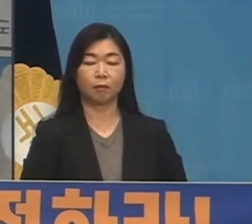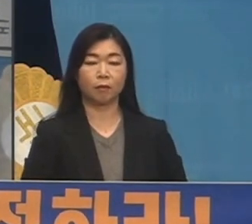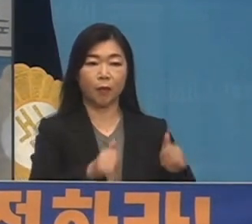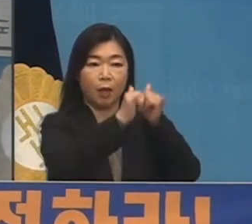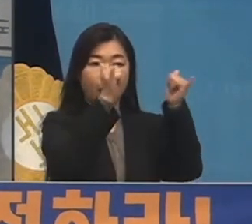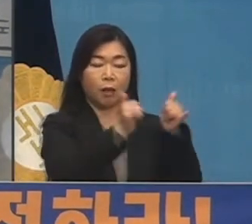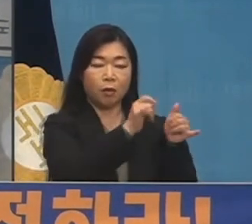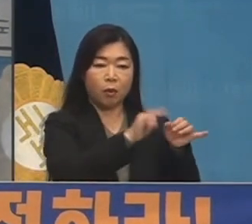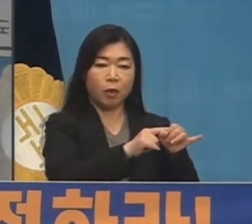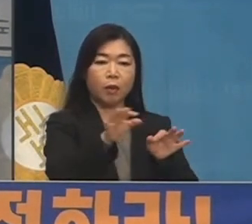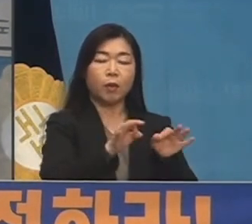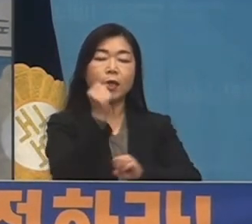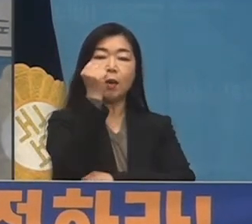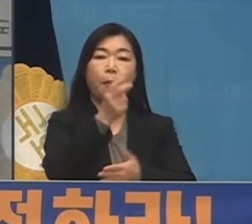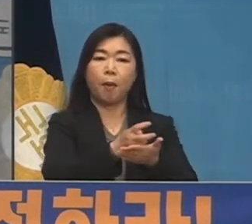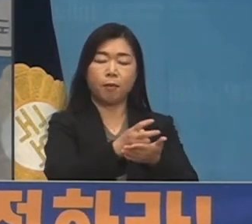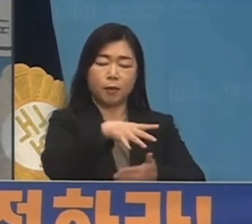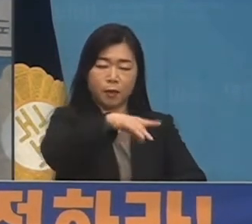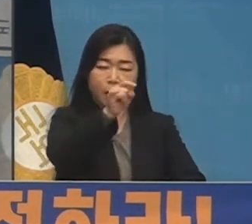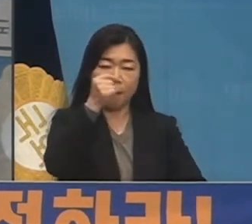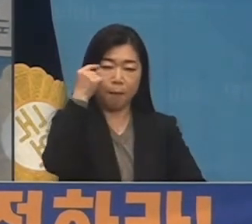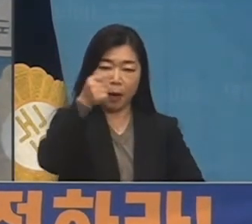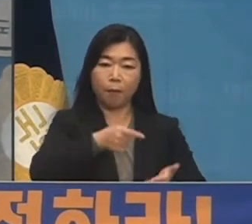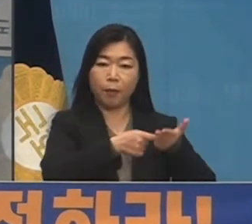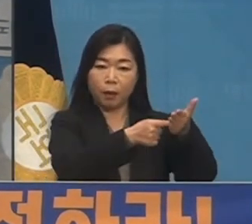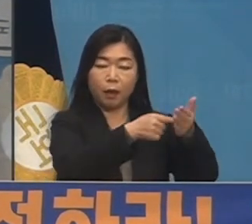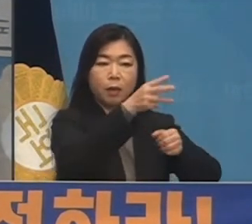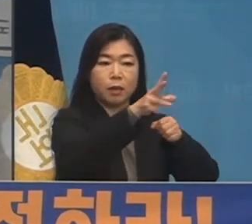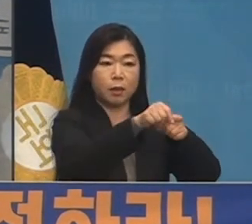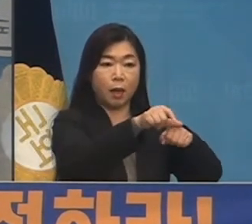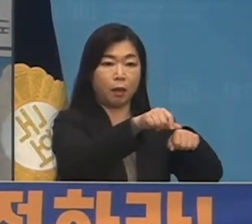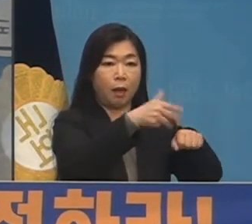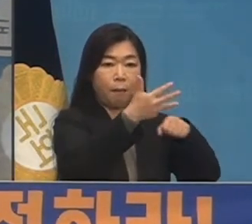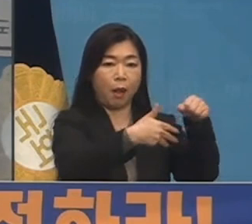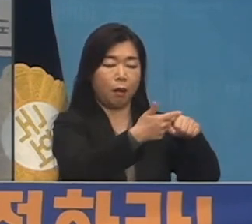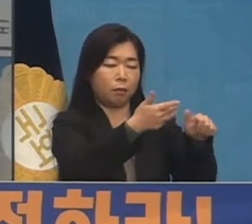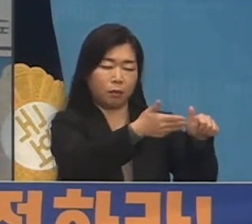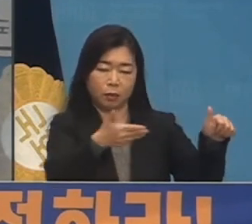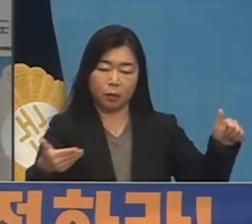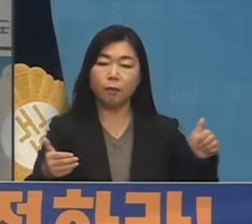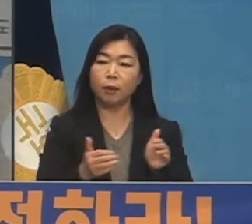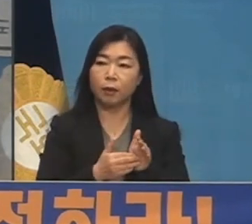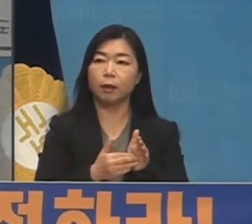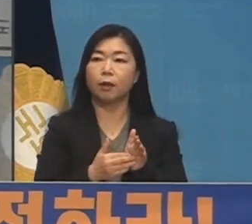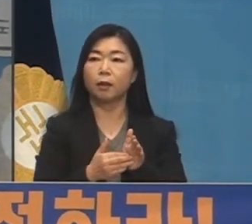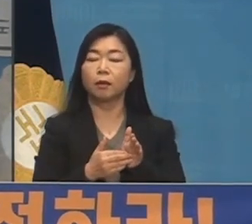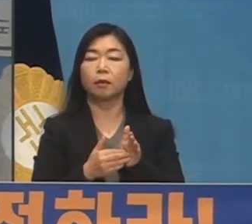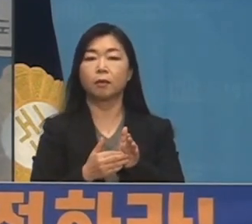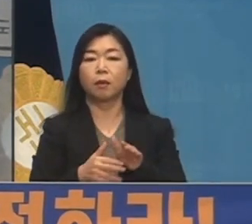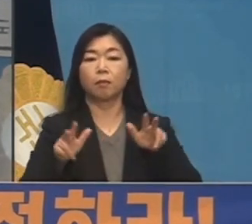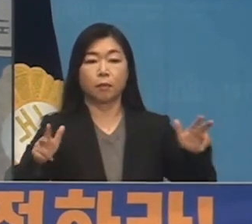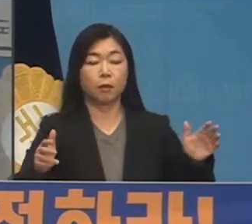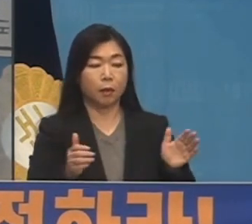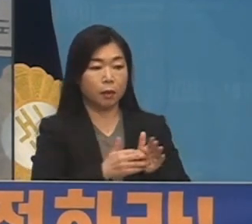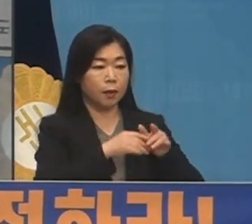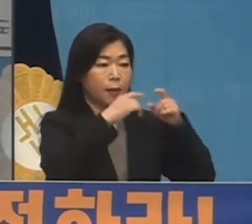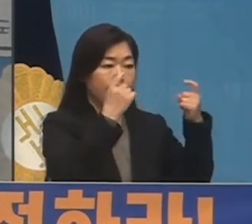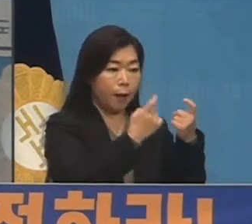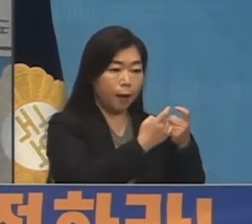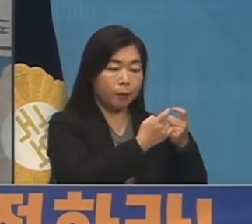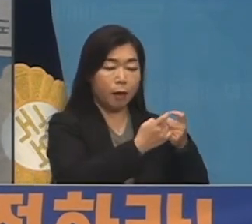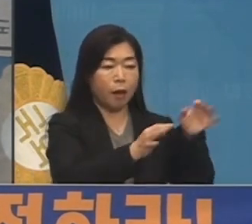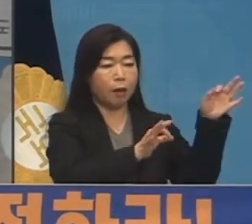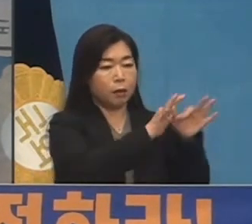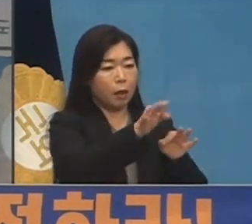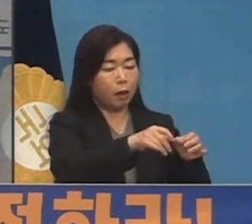사회적경제기본법이 첫 발의된 이후에 8년의 세월이 지났습니다. 그동안 민간의 사회적